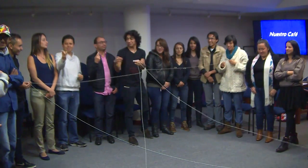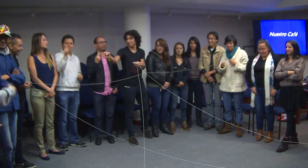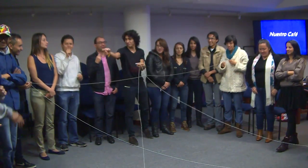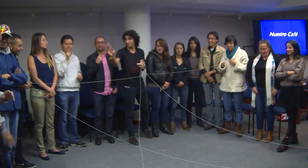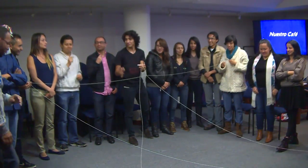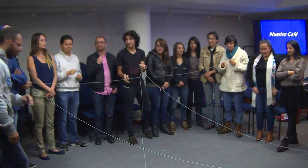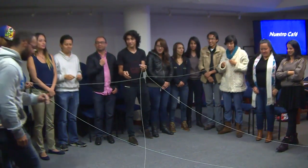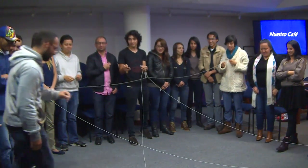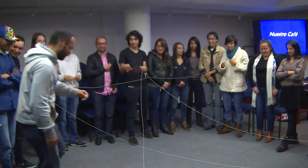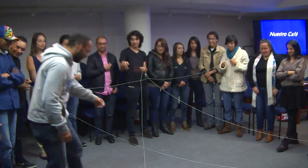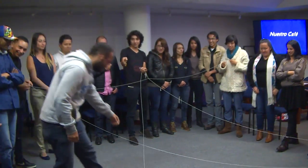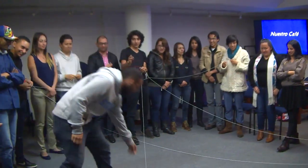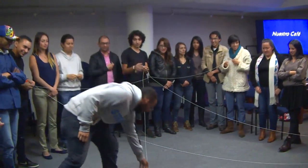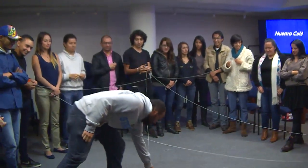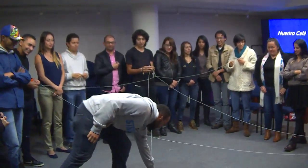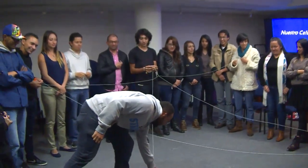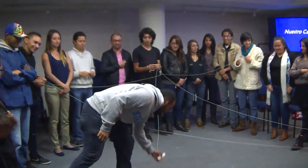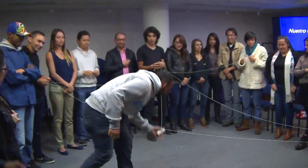¿A quién?